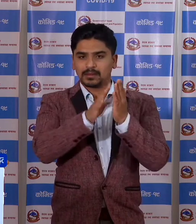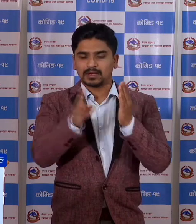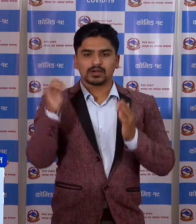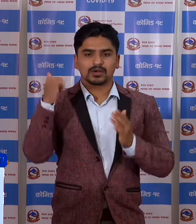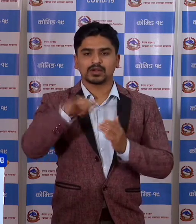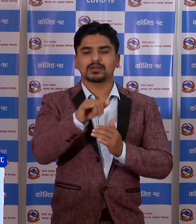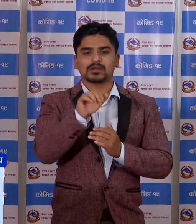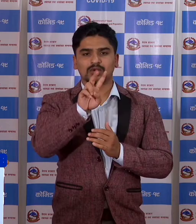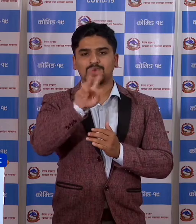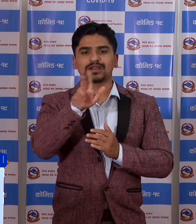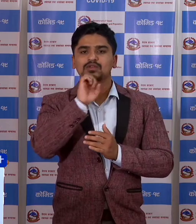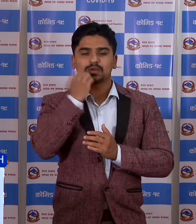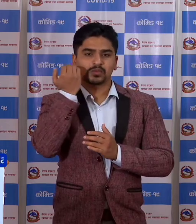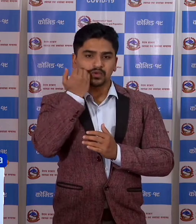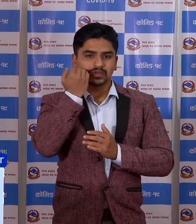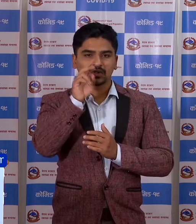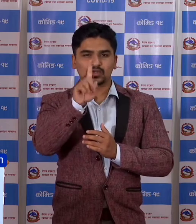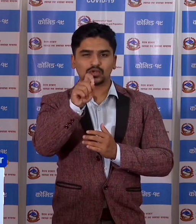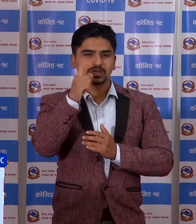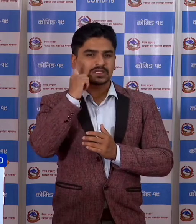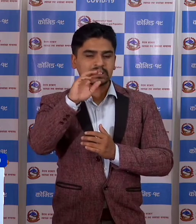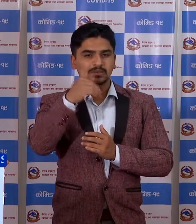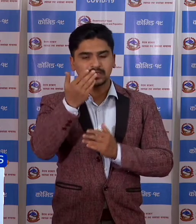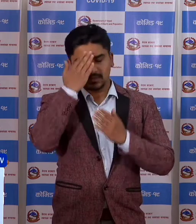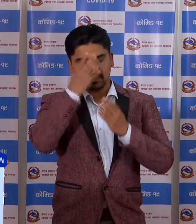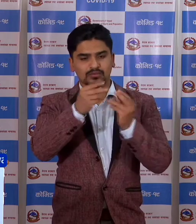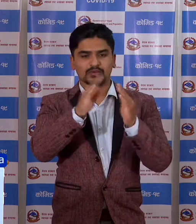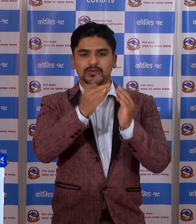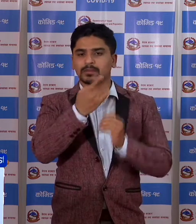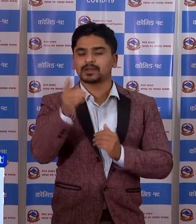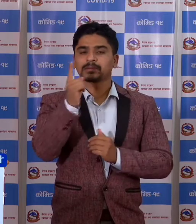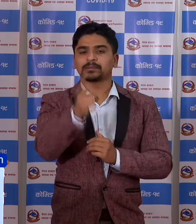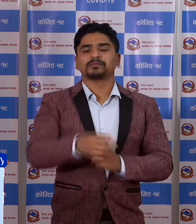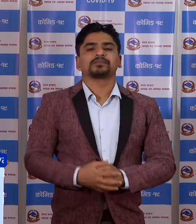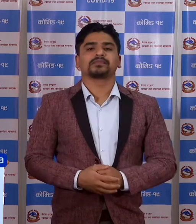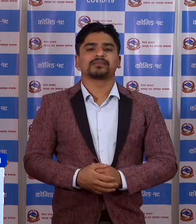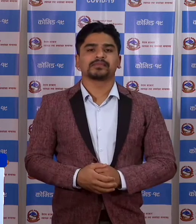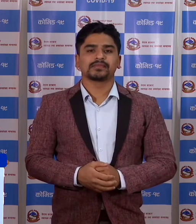डडेलधुराका 28 वर्षीय पुरुष हुनुहुन्छ, 10 दिनमा अस्पतालबाट डिस्चार्ज हुनुभएको हो।